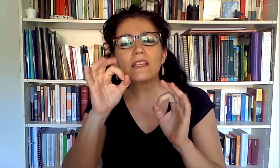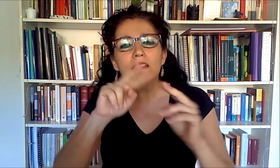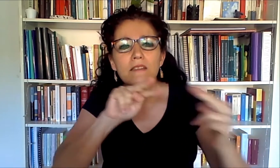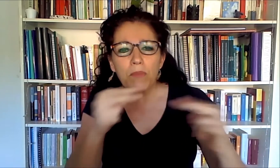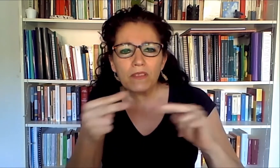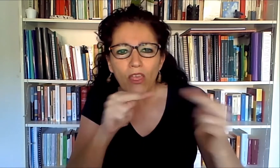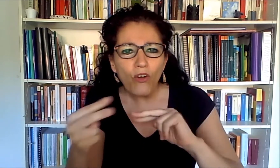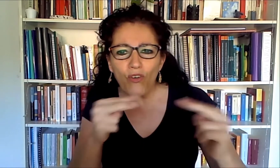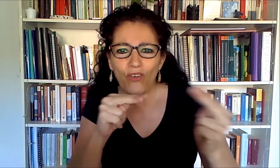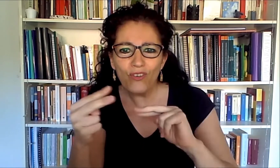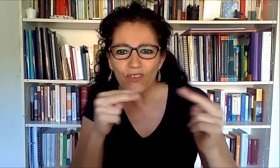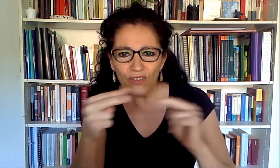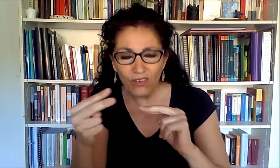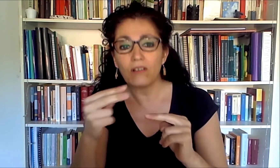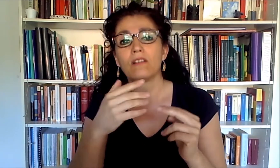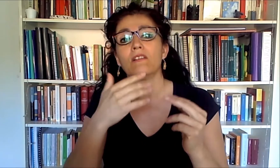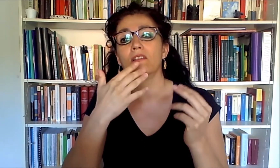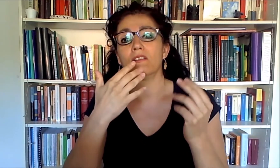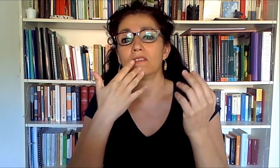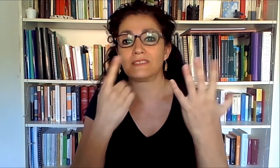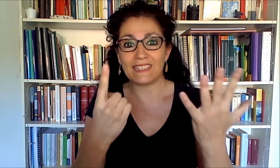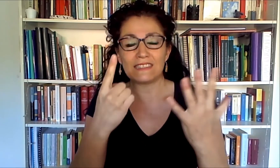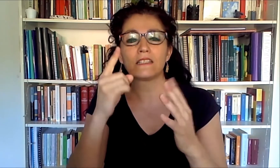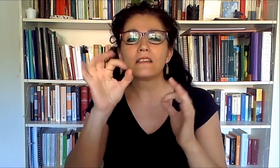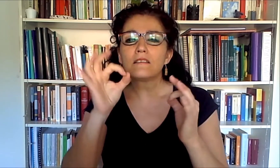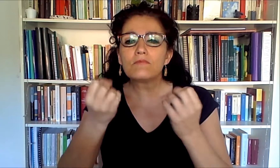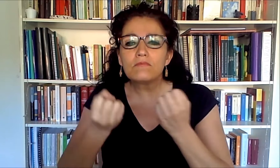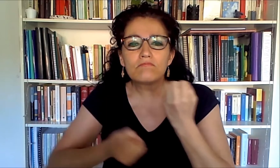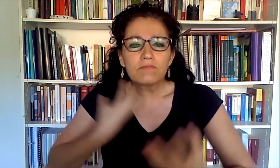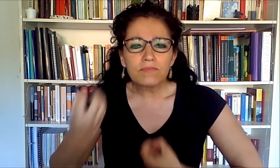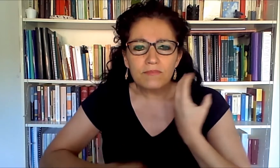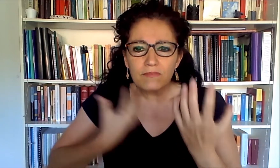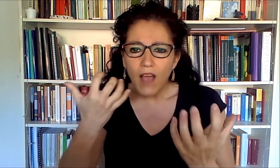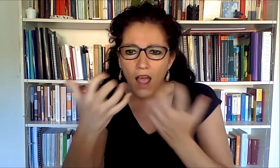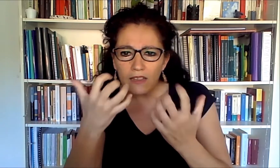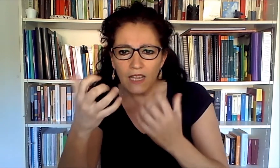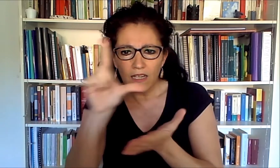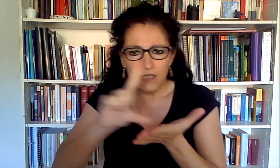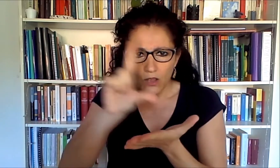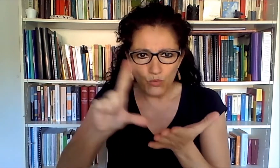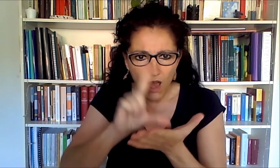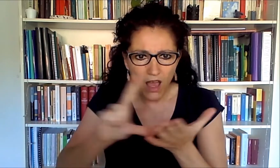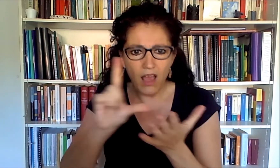7. Actitudes y políticas de los gobiernos y las instituciones hacia la lengua, incluido su estatus de oficialidad y